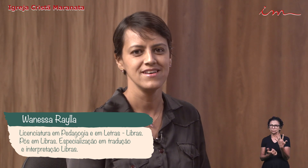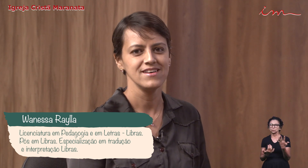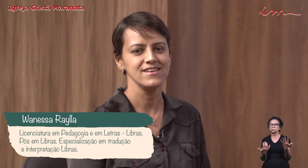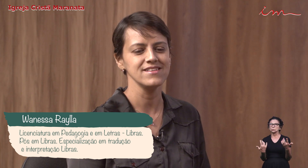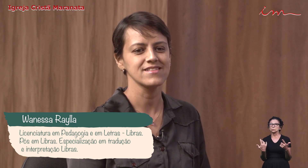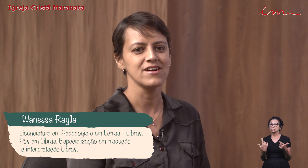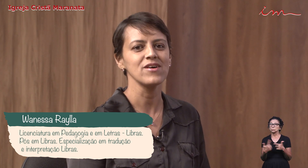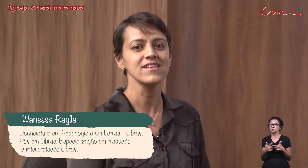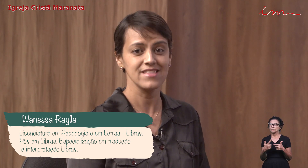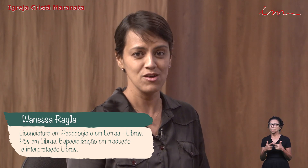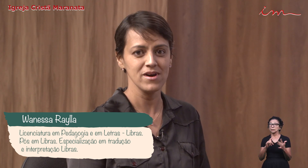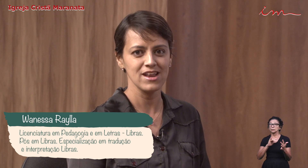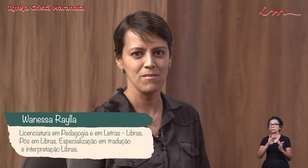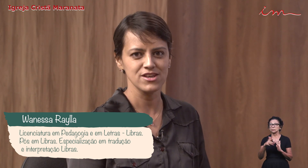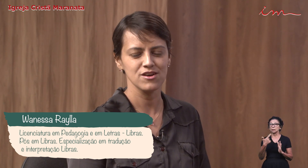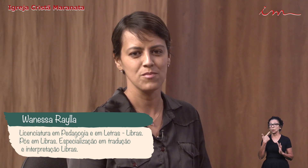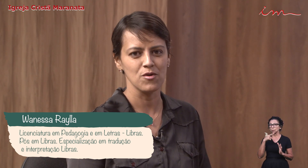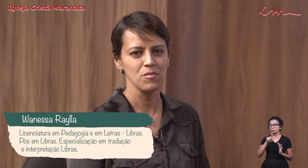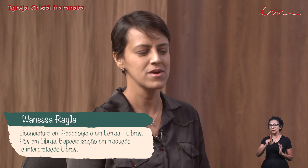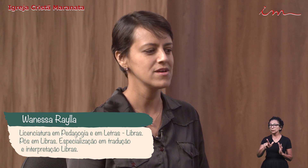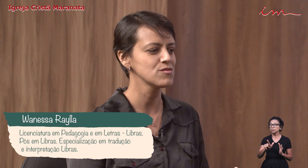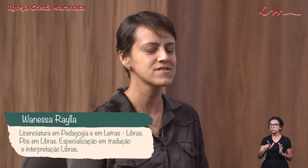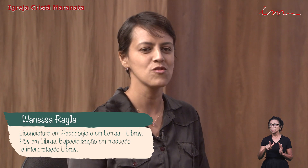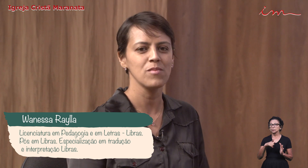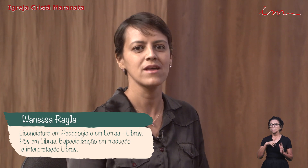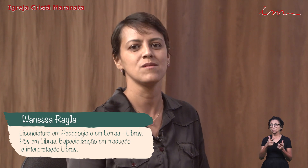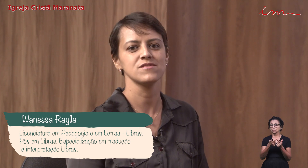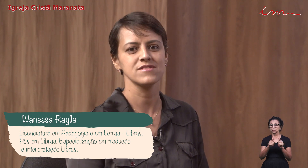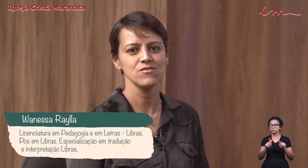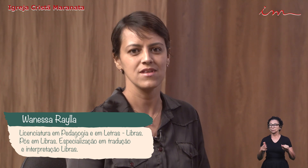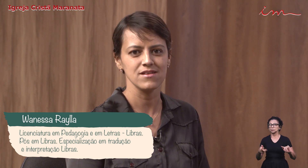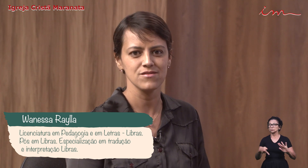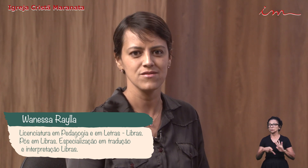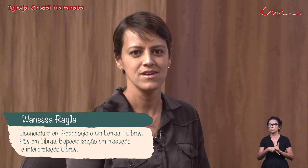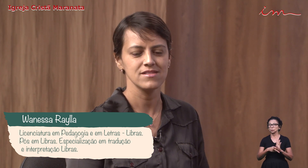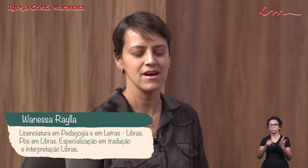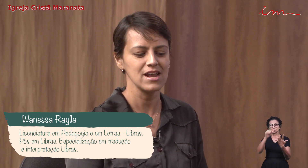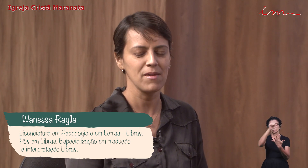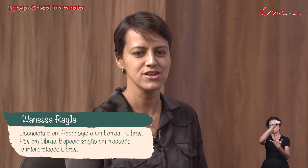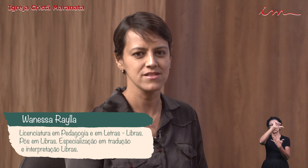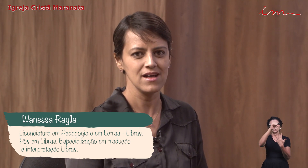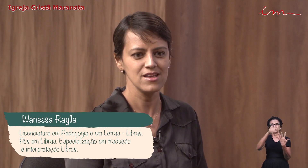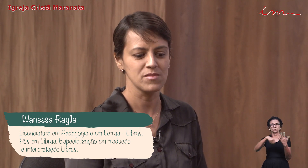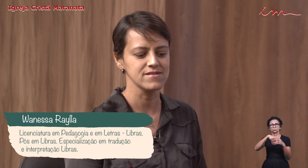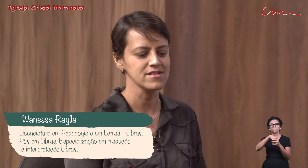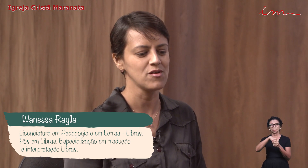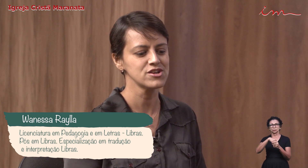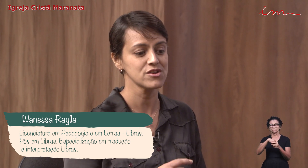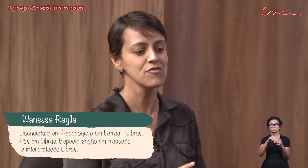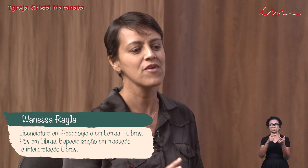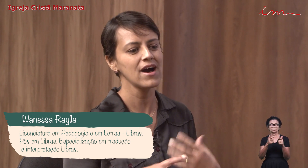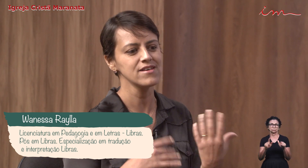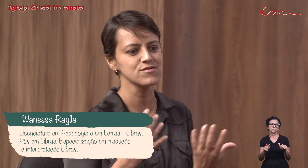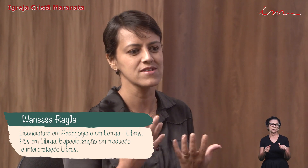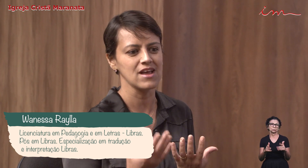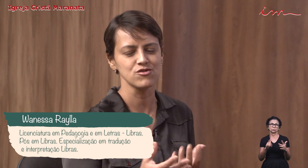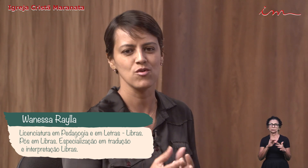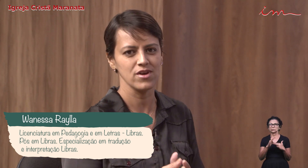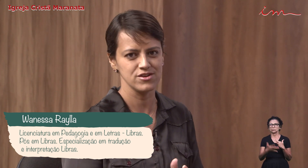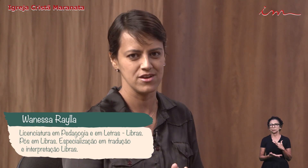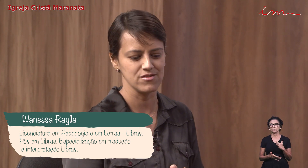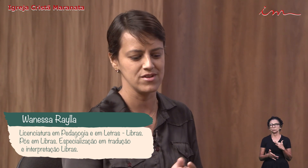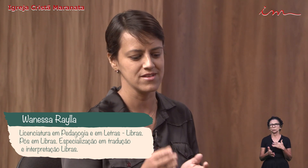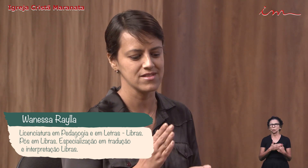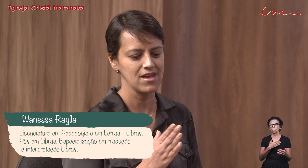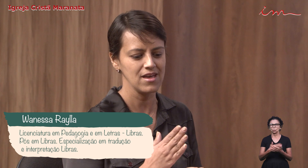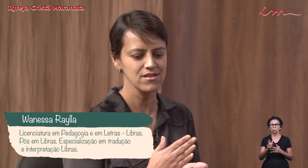língua. Então, ela tem uma gramática própria e os 5 parâmetros estão dentro da gramática da Libras. Então, a gente não faz o sinal de